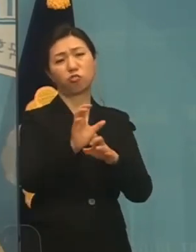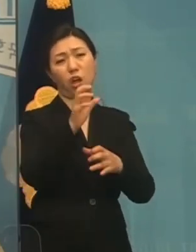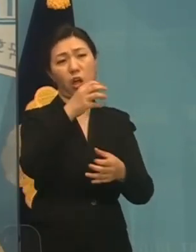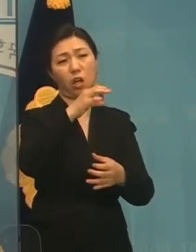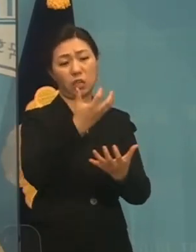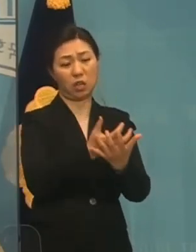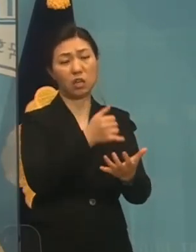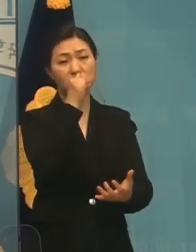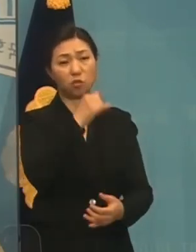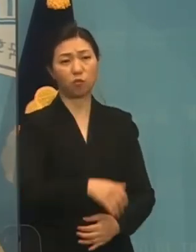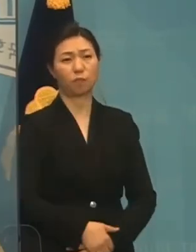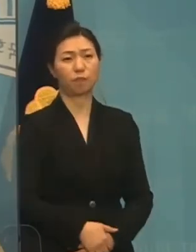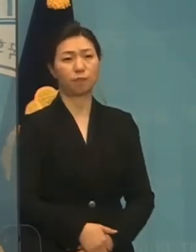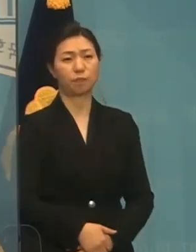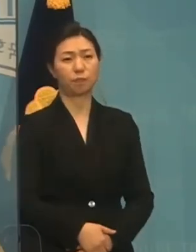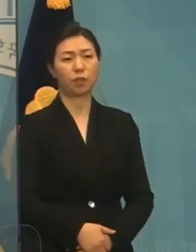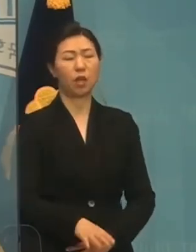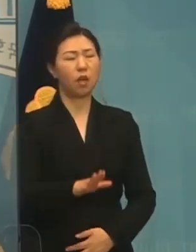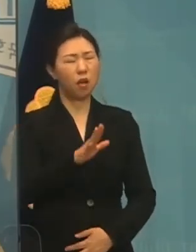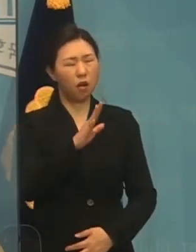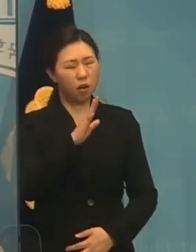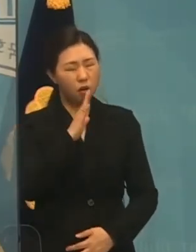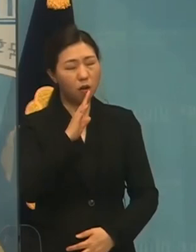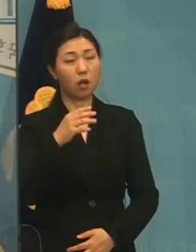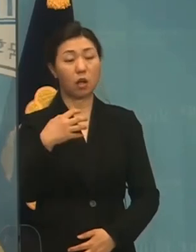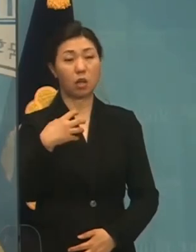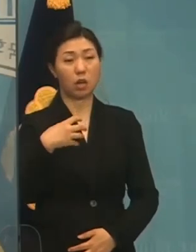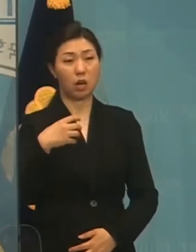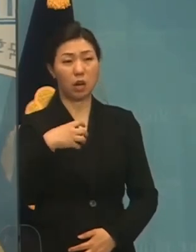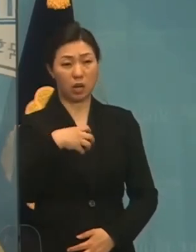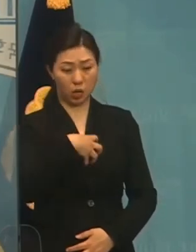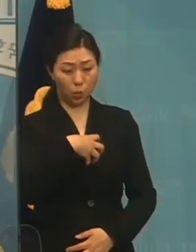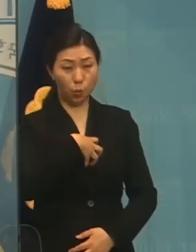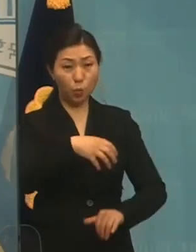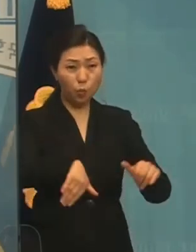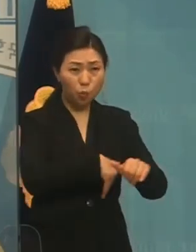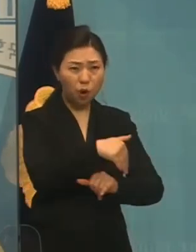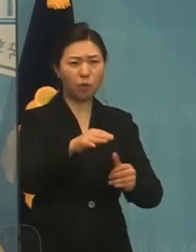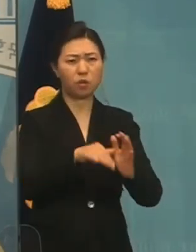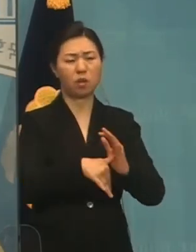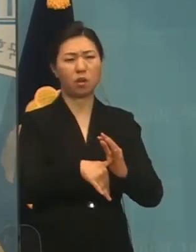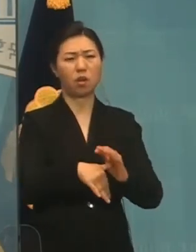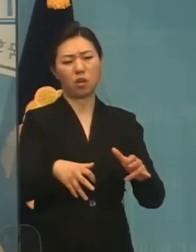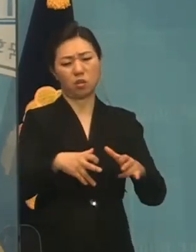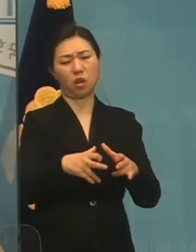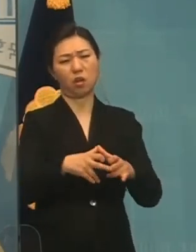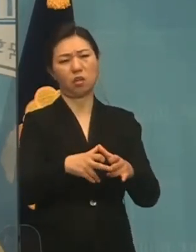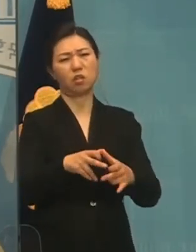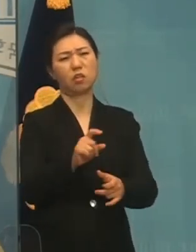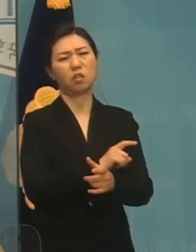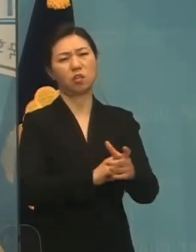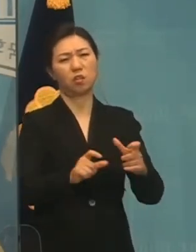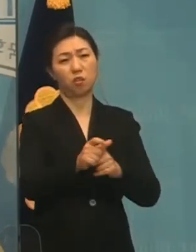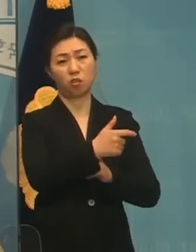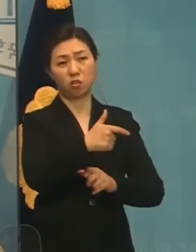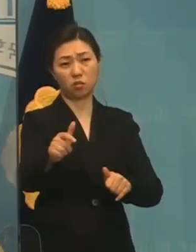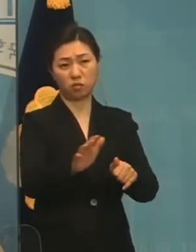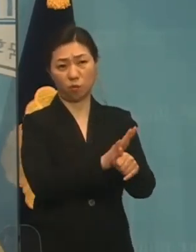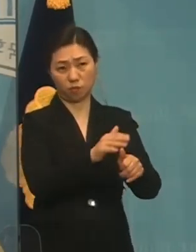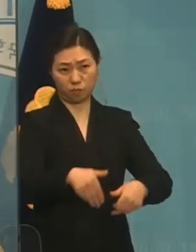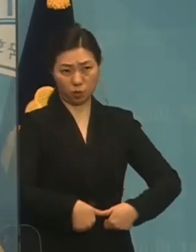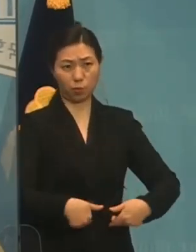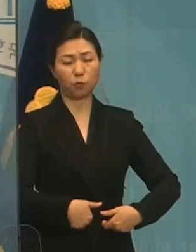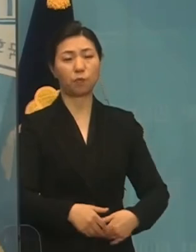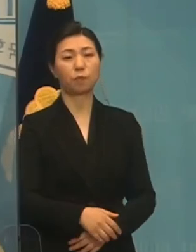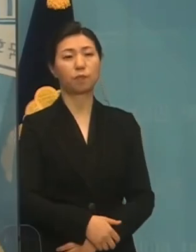다시 말씀드리지만 위기의 상황일수록 장애인들에게는 더 큰 배려가 필요합니다. 그래서